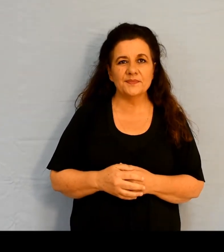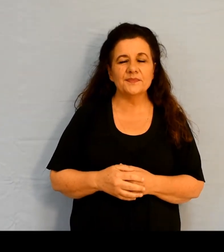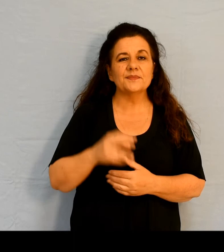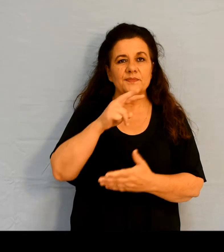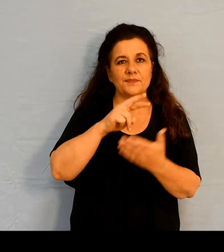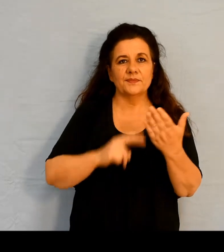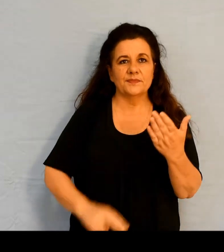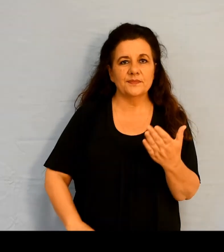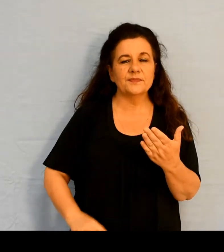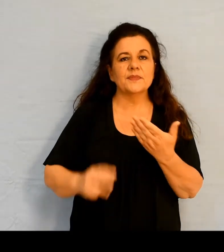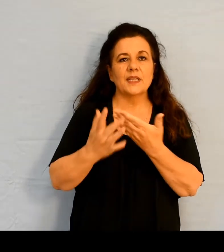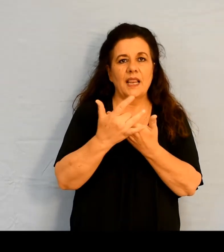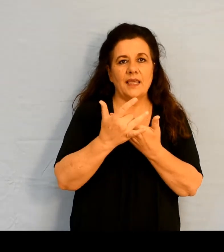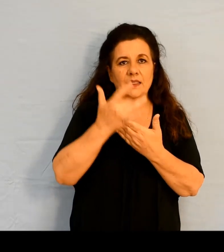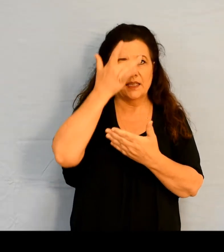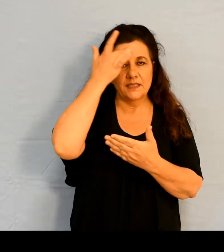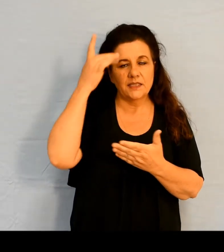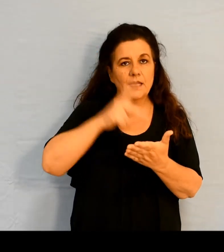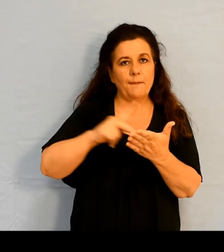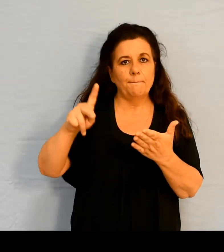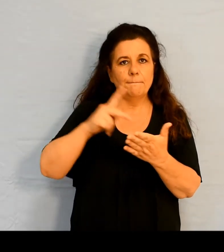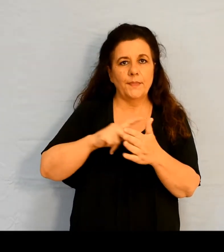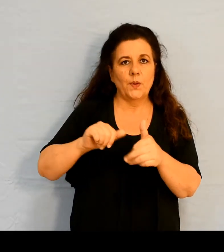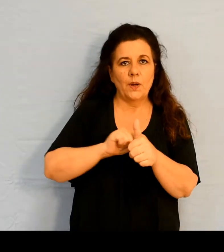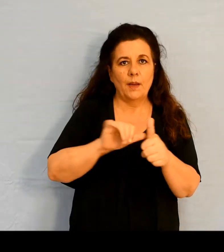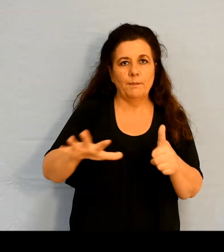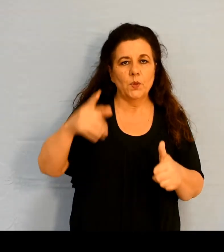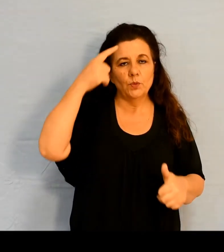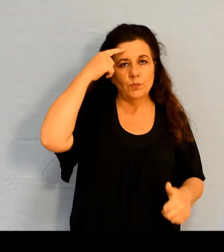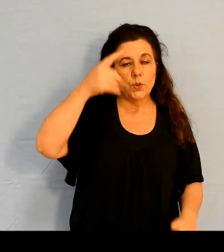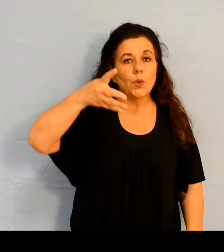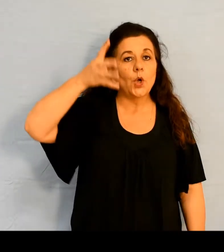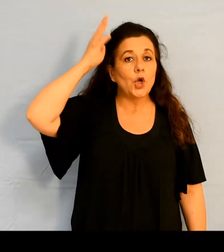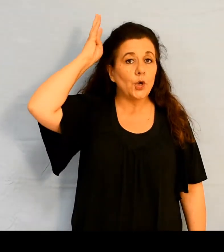Lecture de la lettre de Saint Paul, apôtre aux Romains.